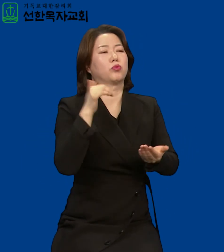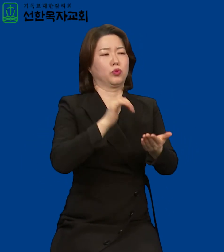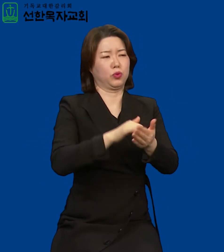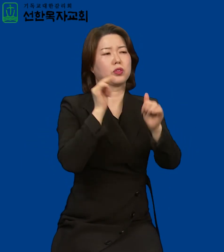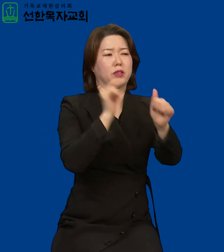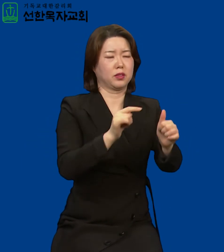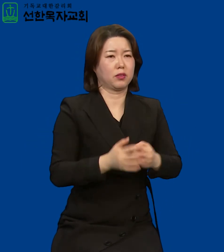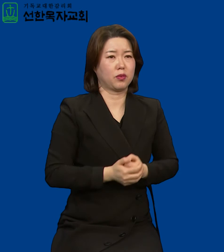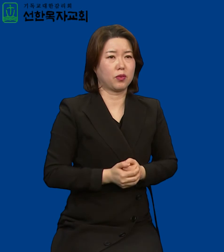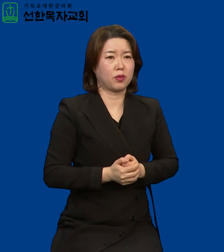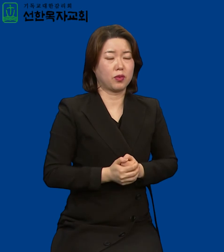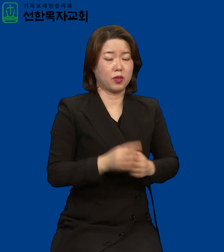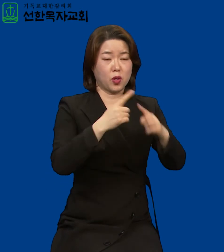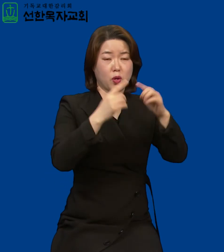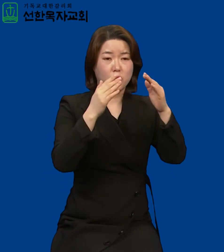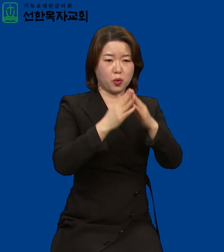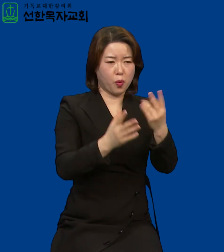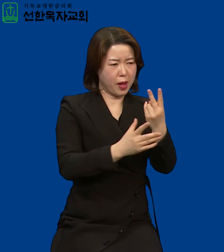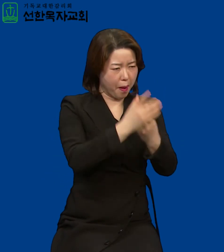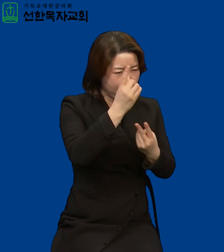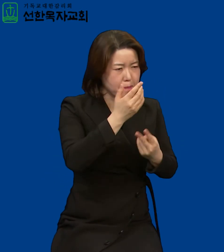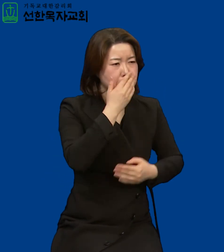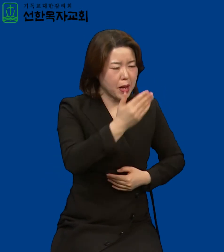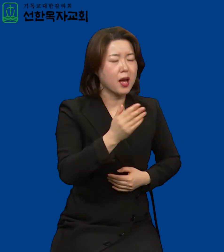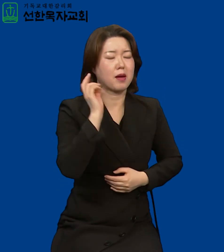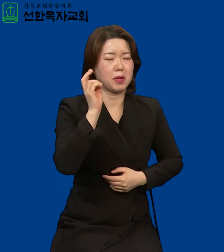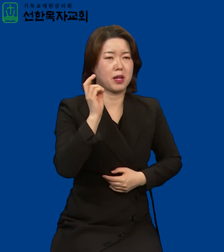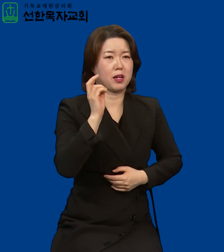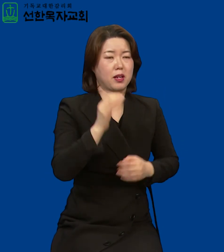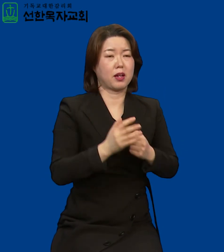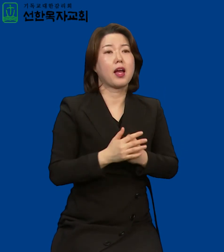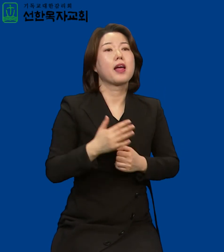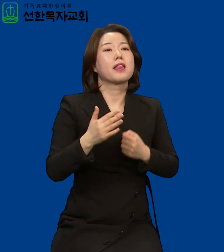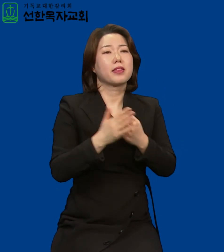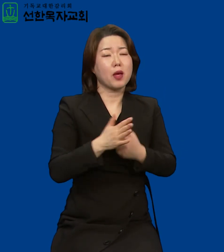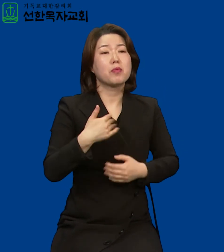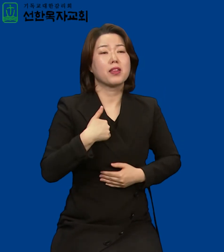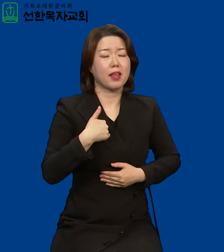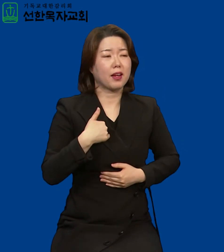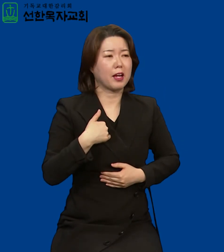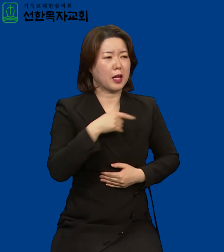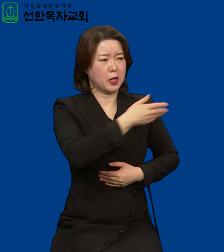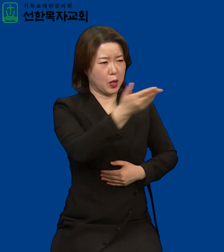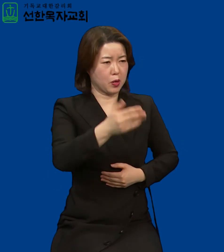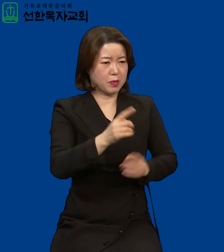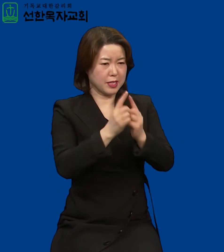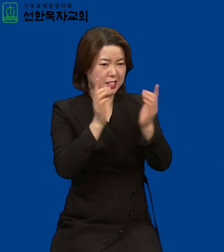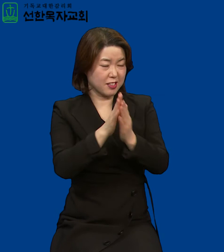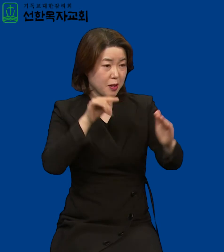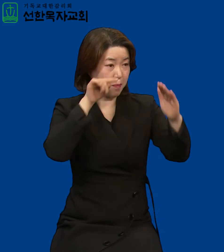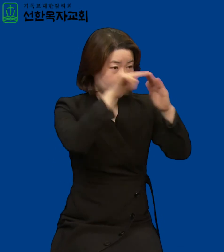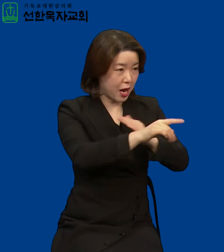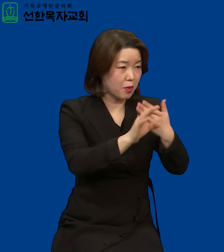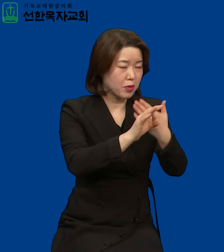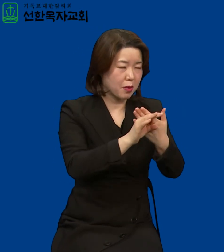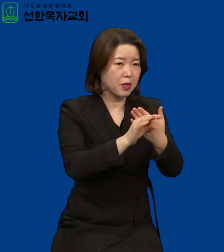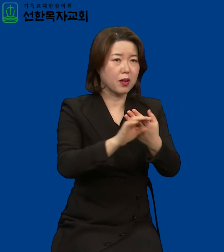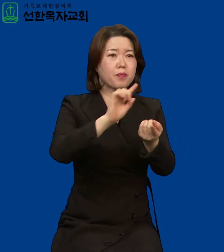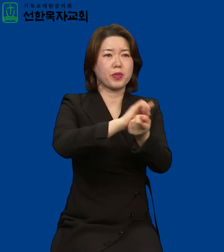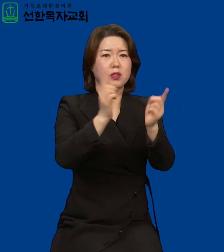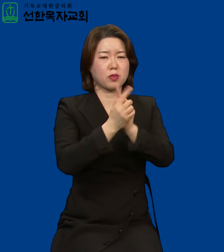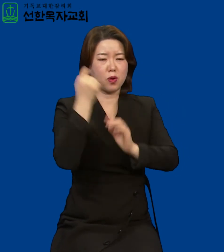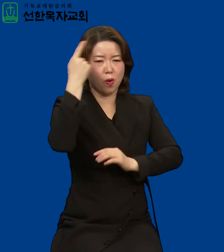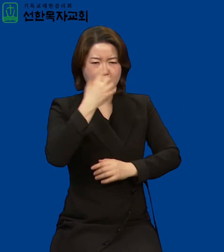교회를 하나 되게 만드실 거예요. 그래서 내가 여러분에게 직접 갔을 때는 이제는 서로 얼굴